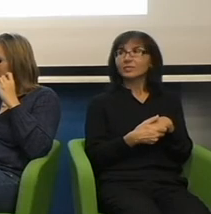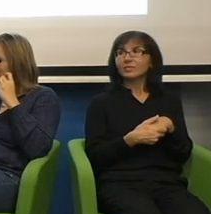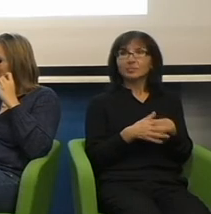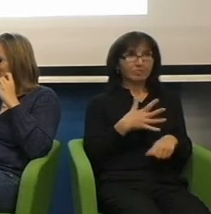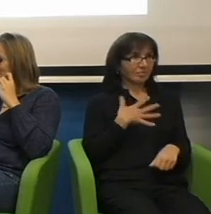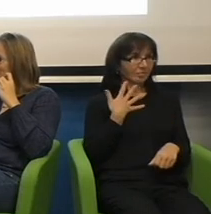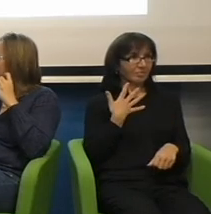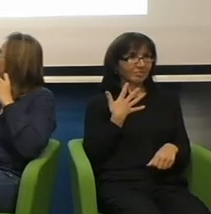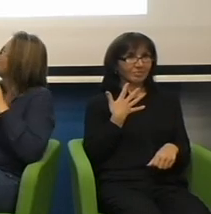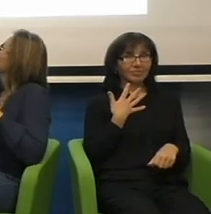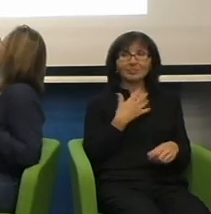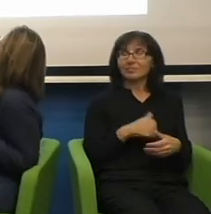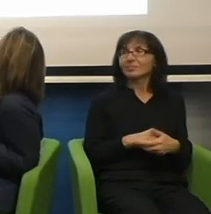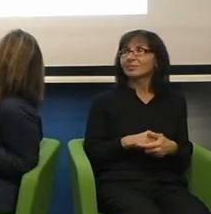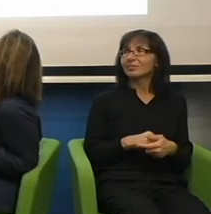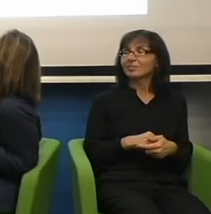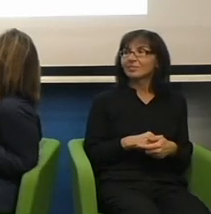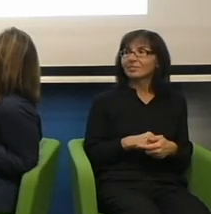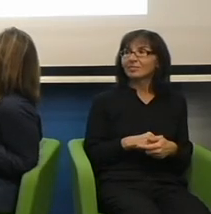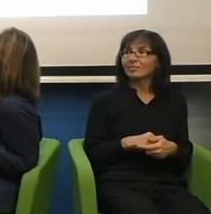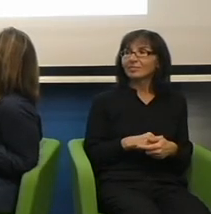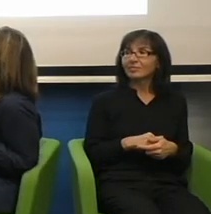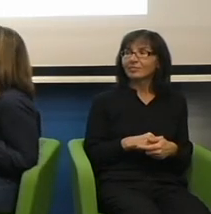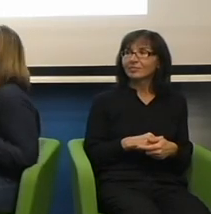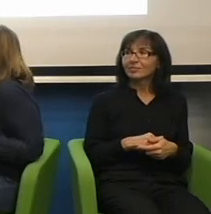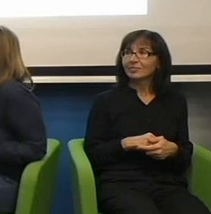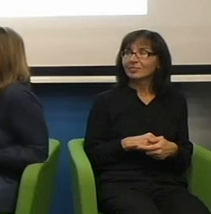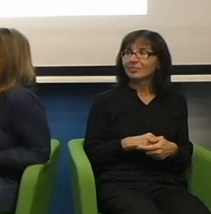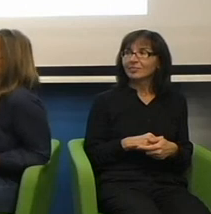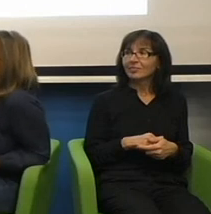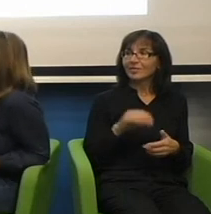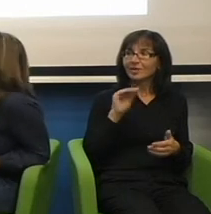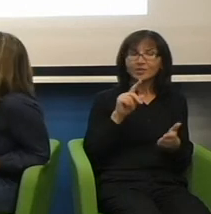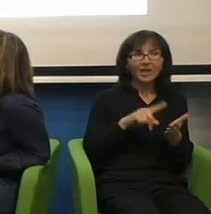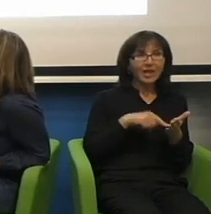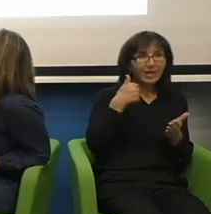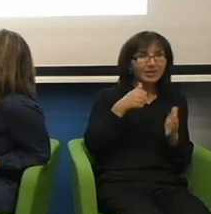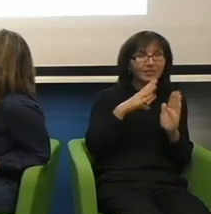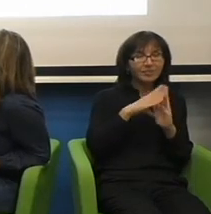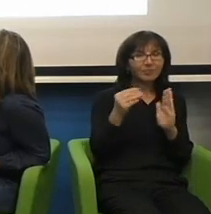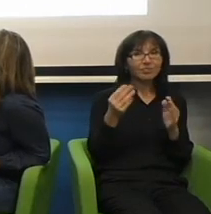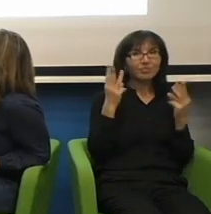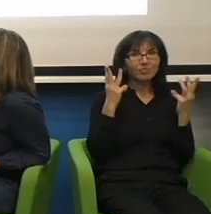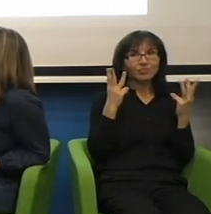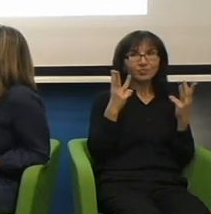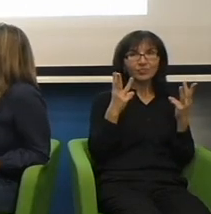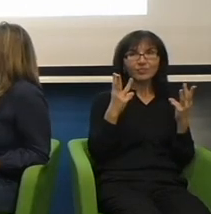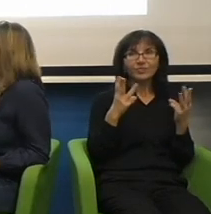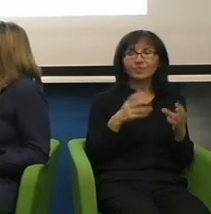Zaskoczeni jesteśmy? No dobrze, zostańmy na razie w tym zaskoczeniu, ale tam jest jeszcze jeden slajd i on jest też ważny. To